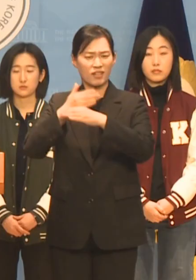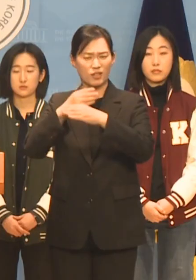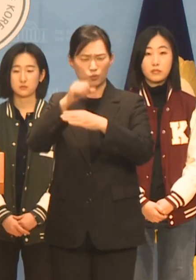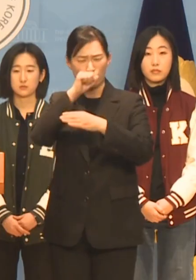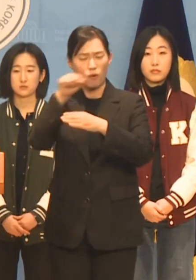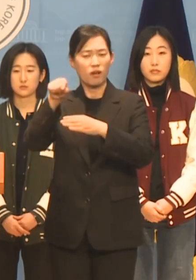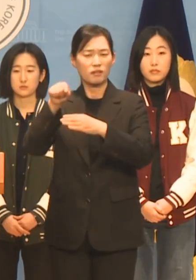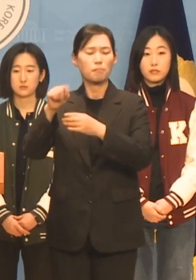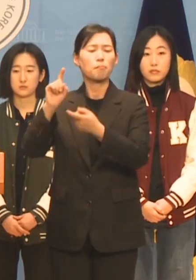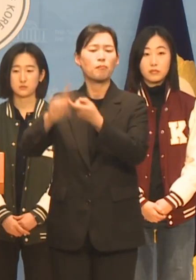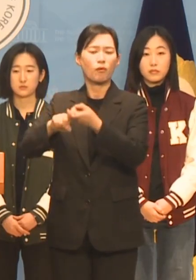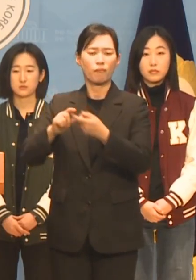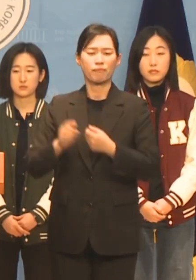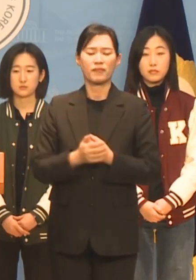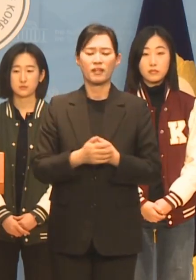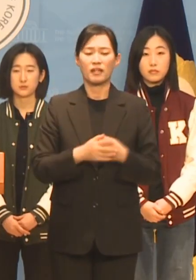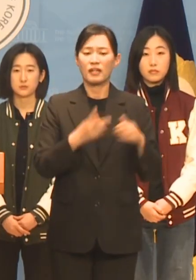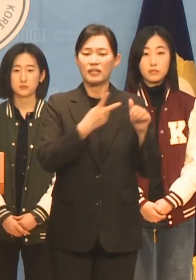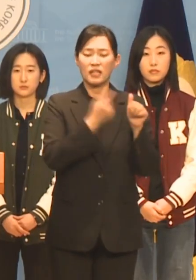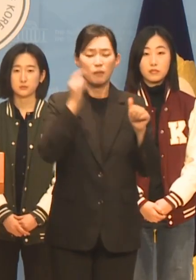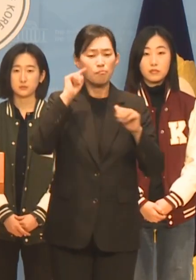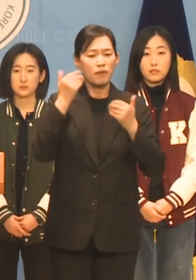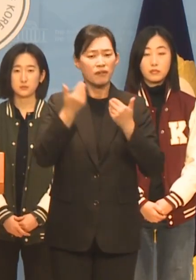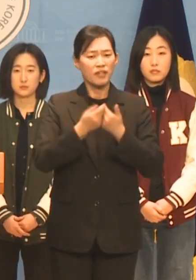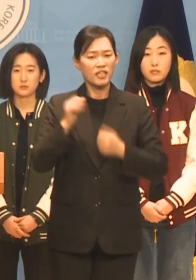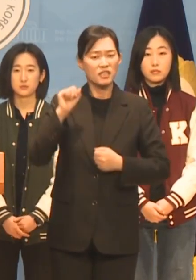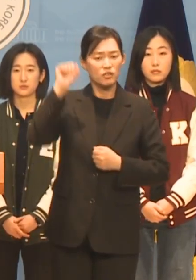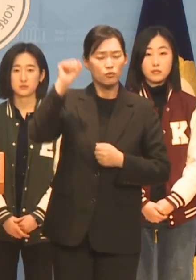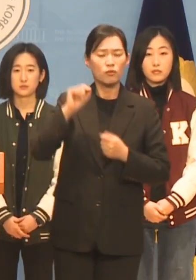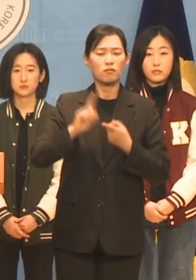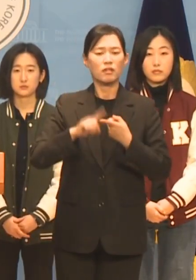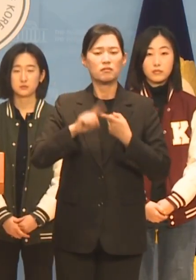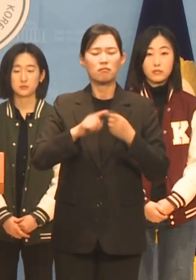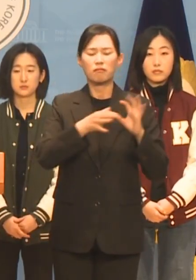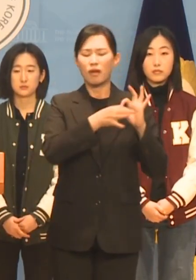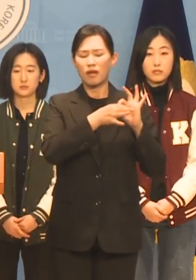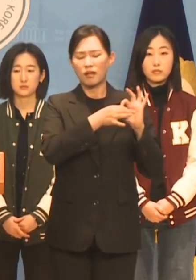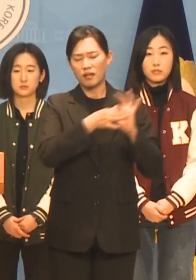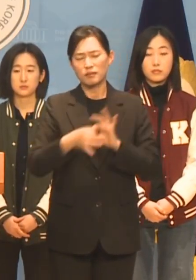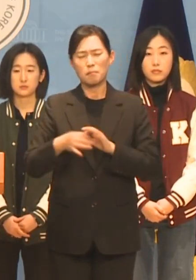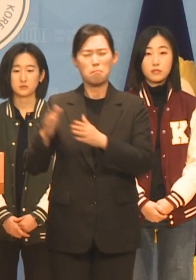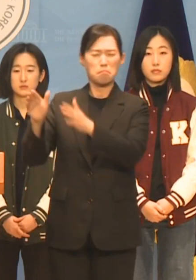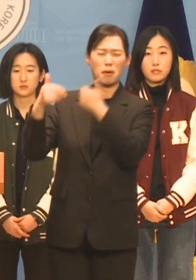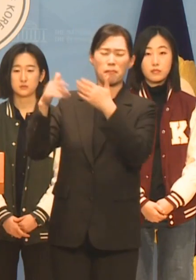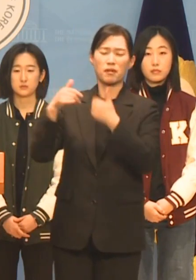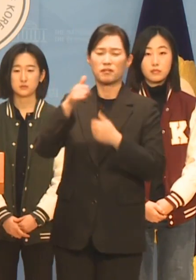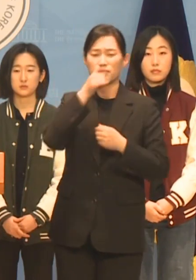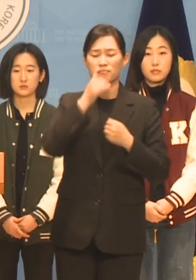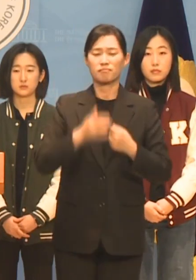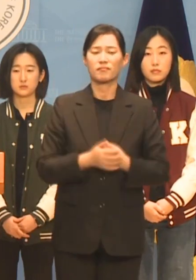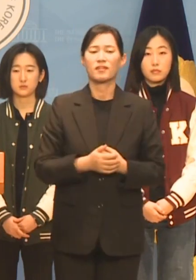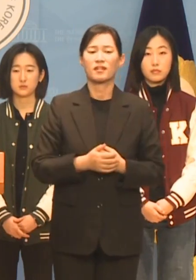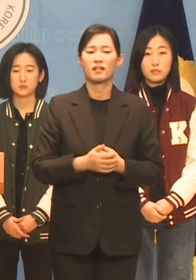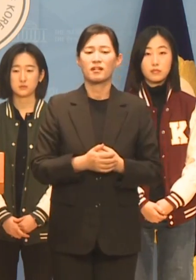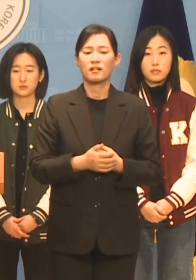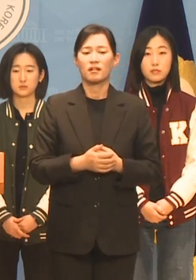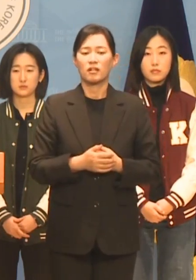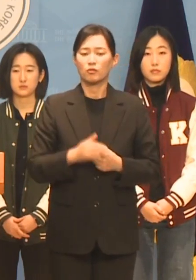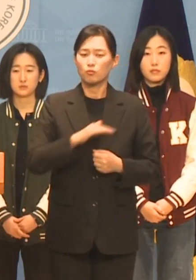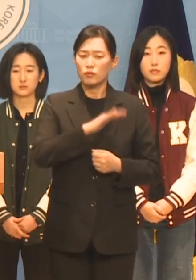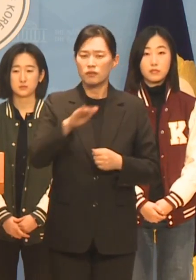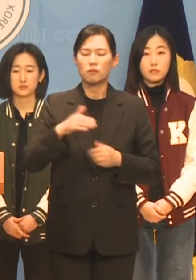자유민주주의를 수호하고자 나선 탄핵 반대 대학가 시국 선언을 방해하고 공격해온 것입니다. 북한 정권을 떠받드는 대진연이